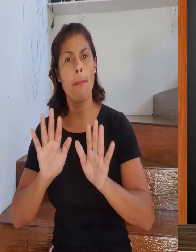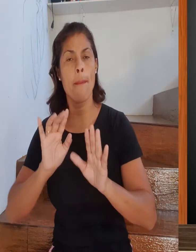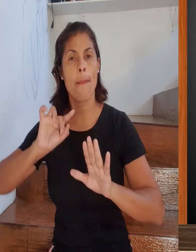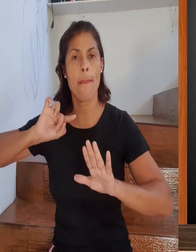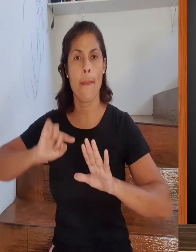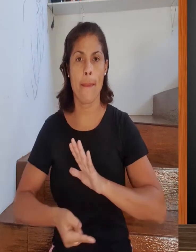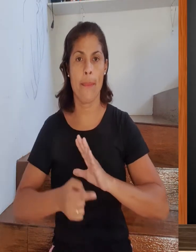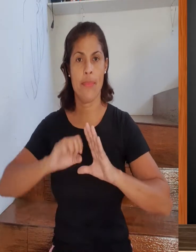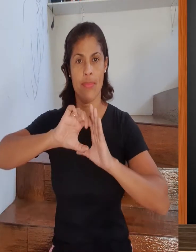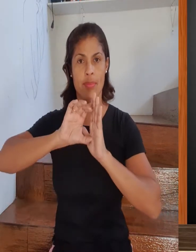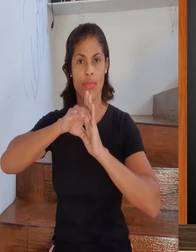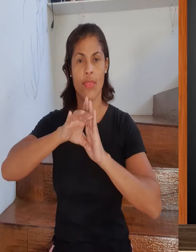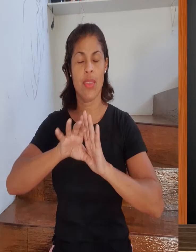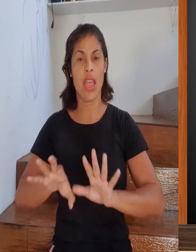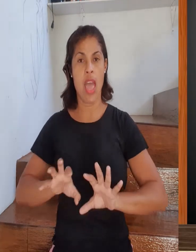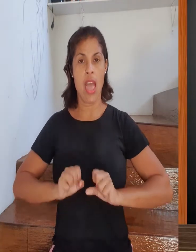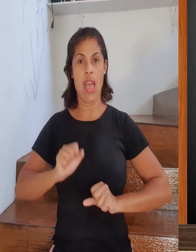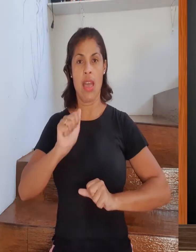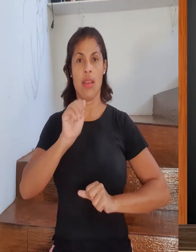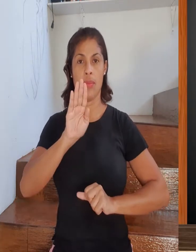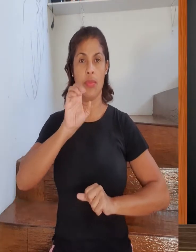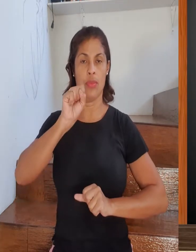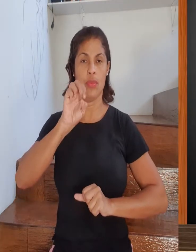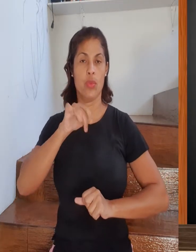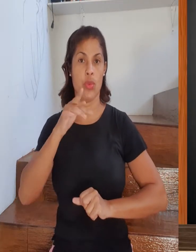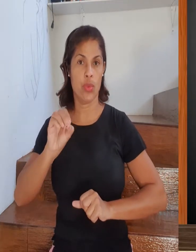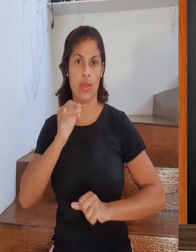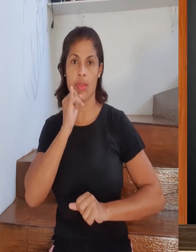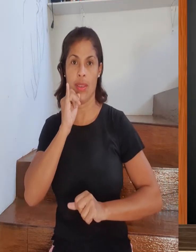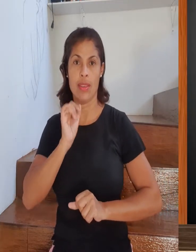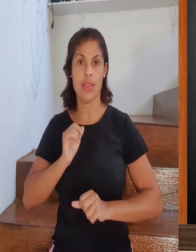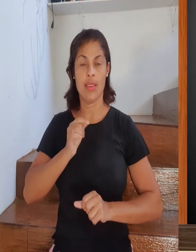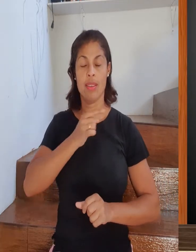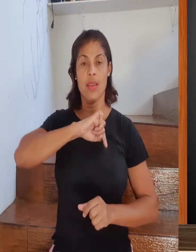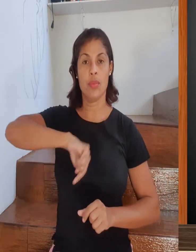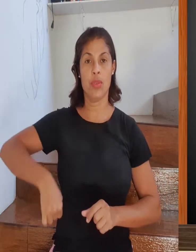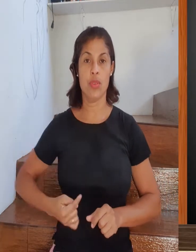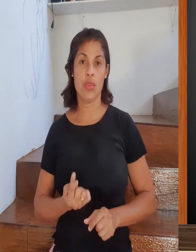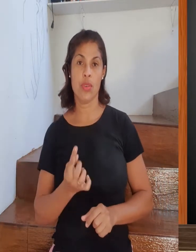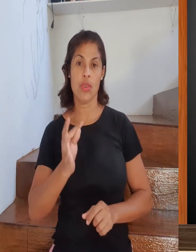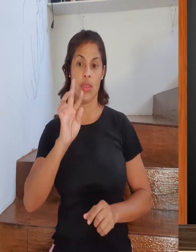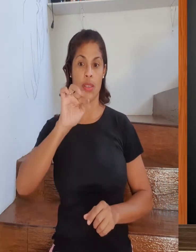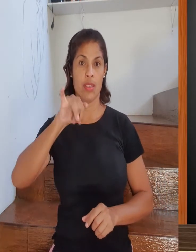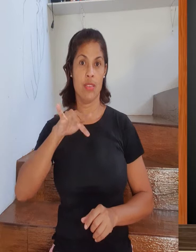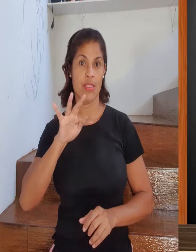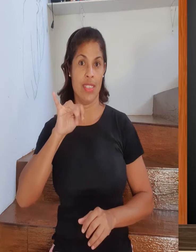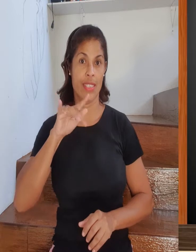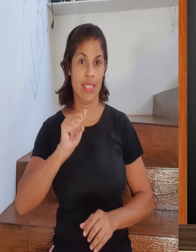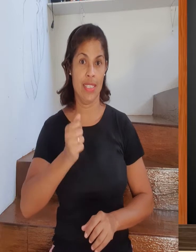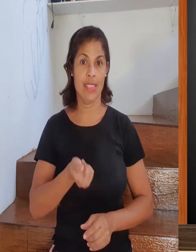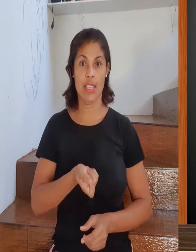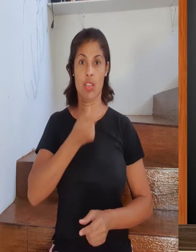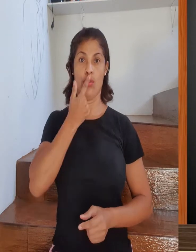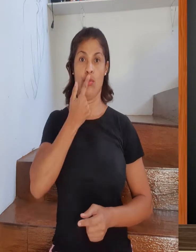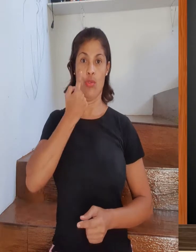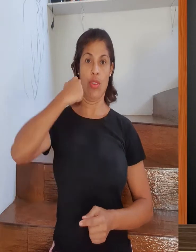Mas vamos aprofundar os conceitos de absorção de medicamentos, como a transferência da droga do local de